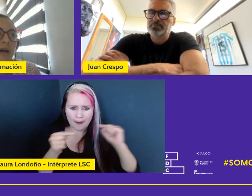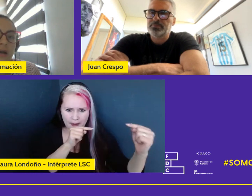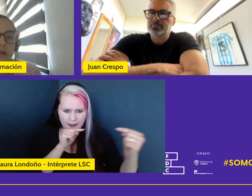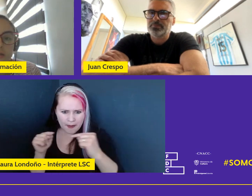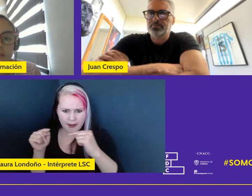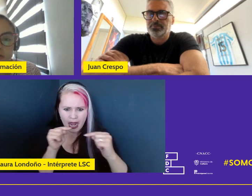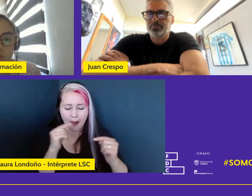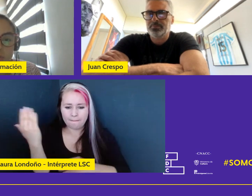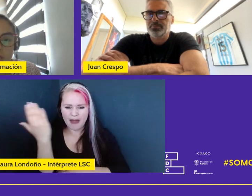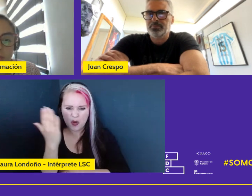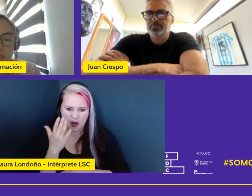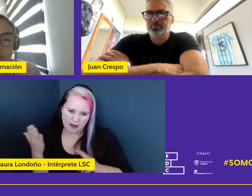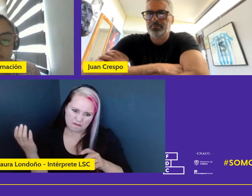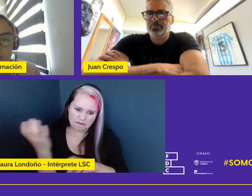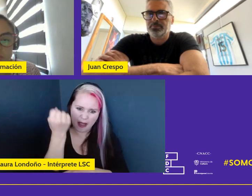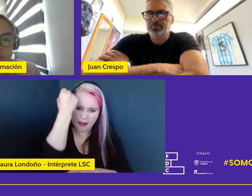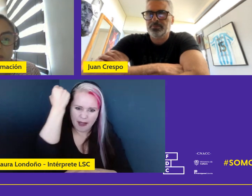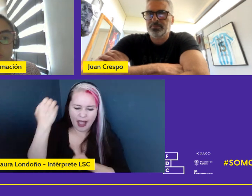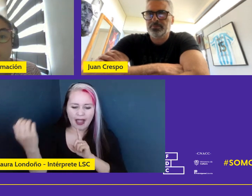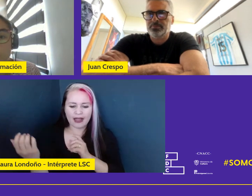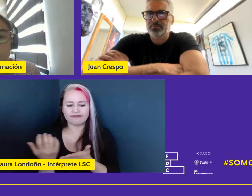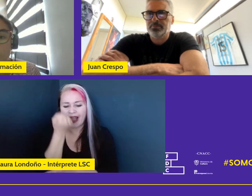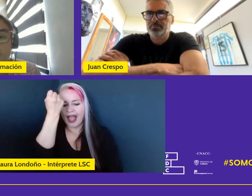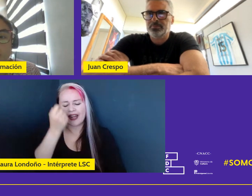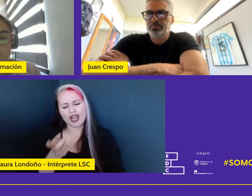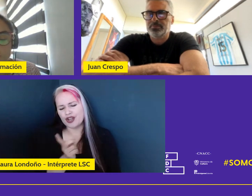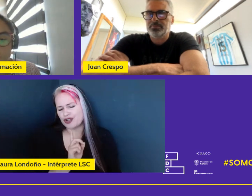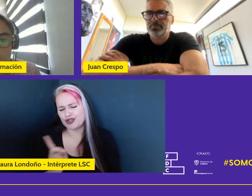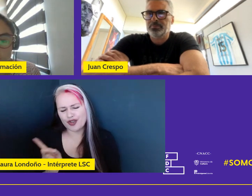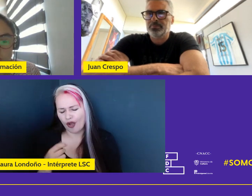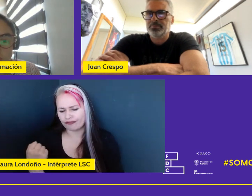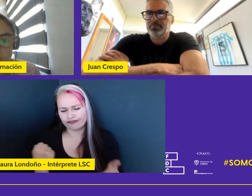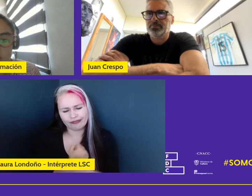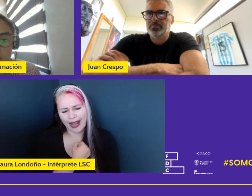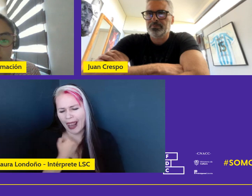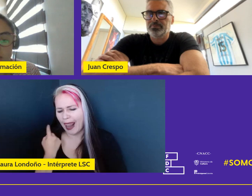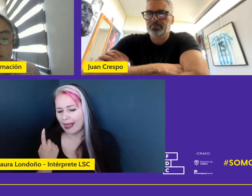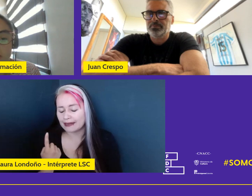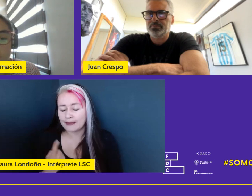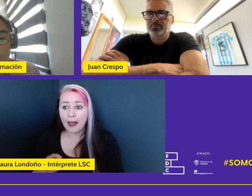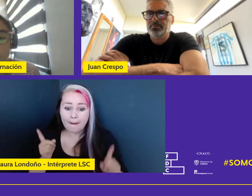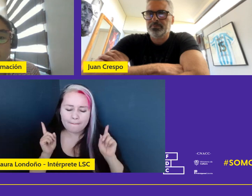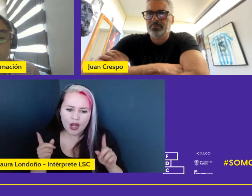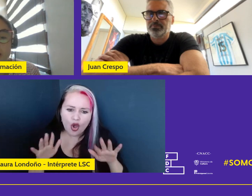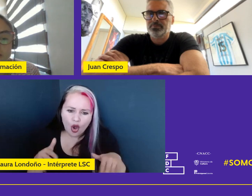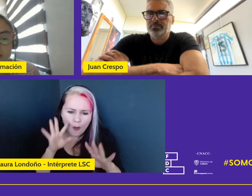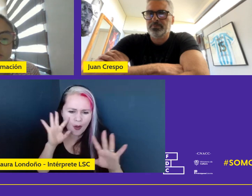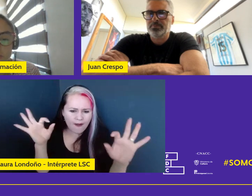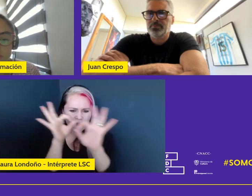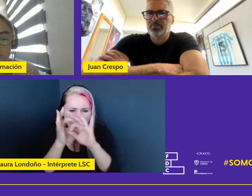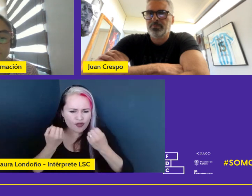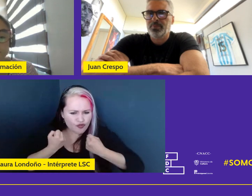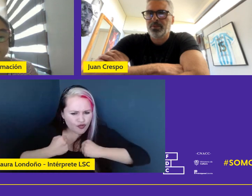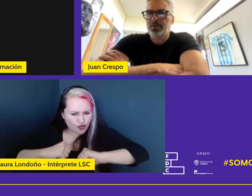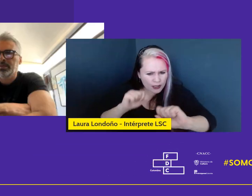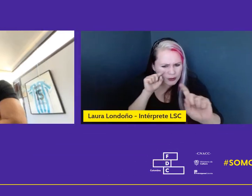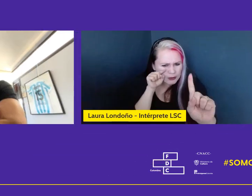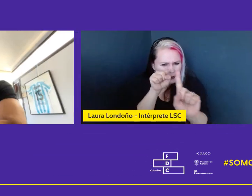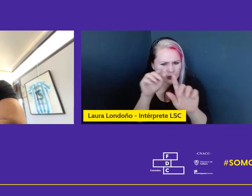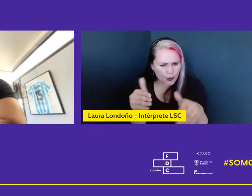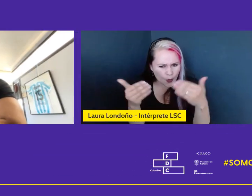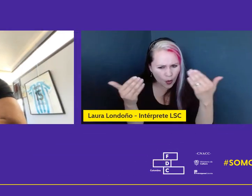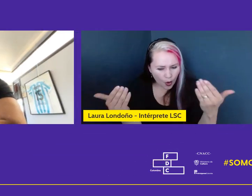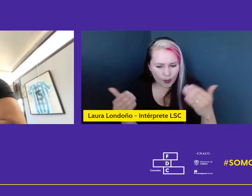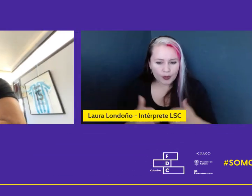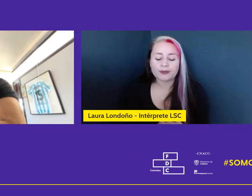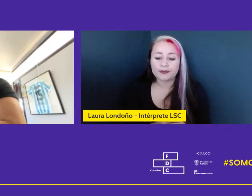quieren, desafortunadamente. Entonces, digamos, ¿cómo enfocar esos esfuerzos de la mejor manera en este caso? Sí,